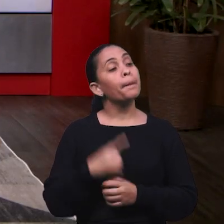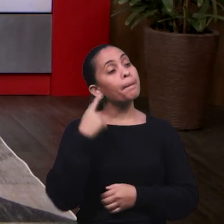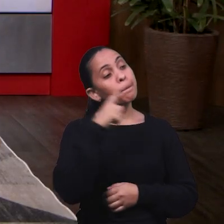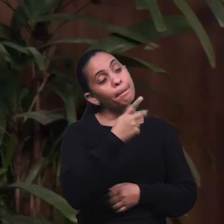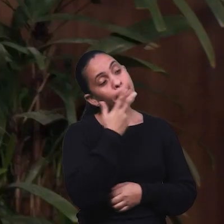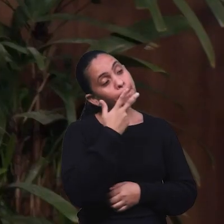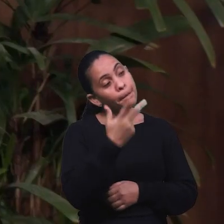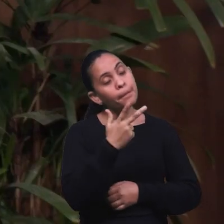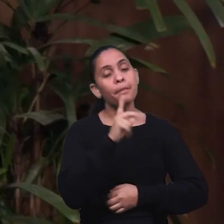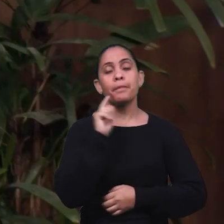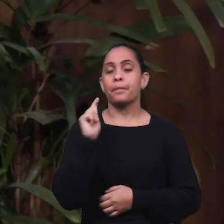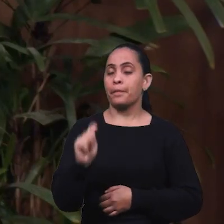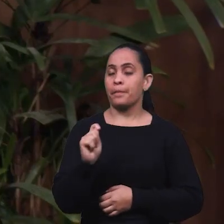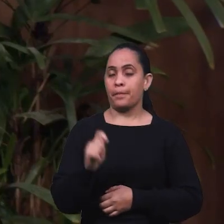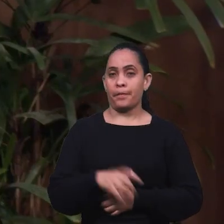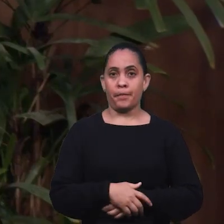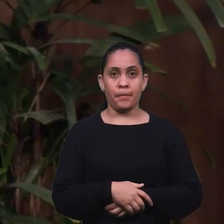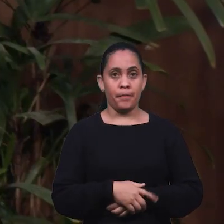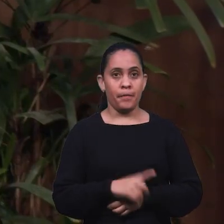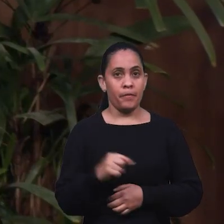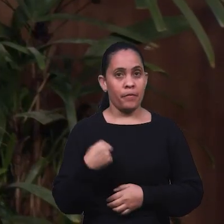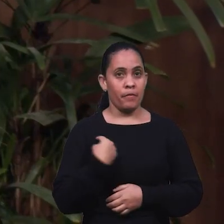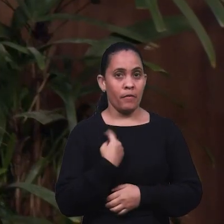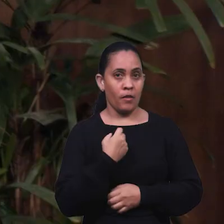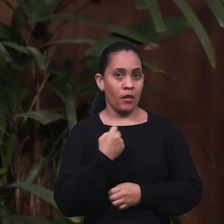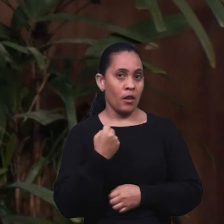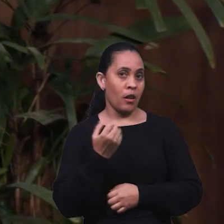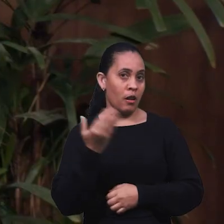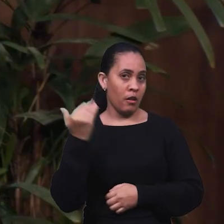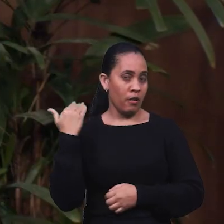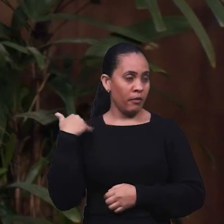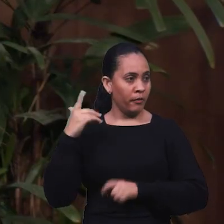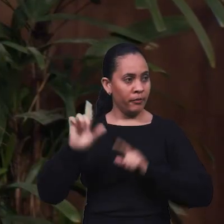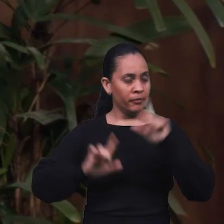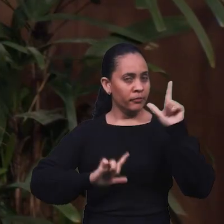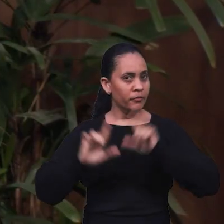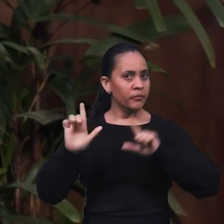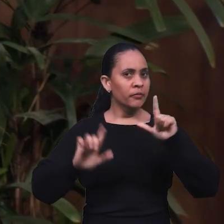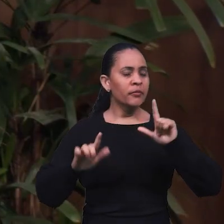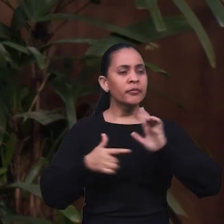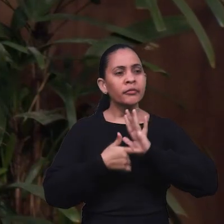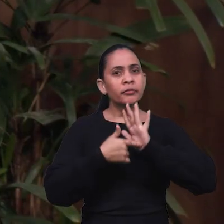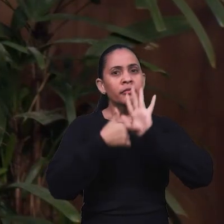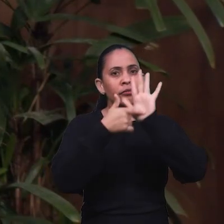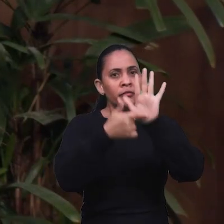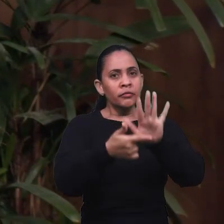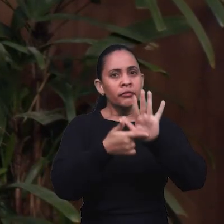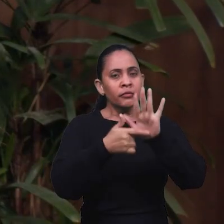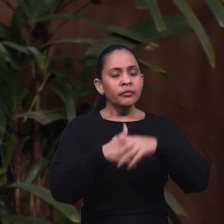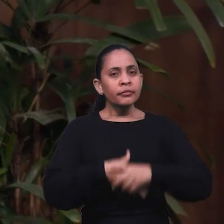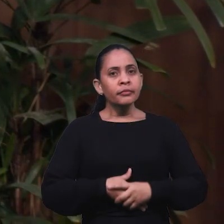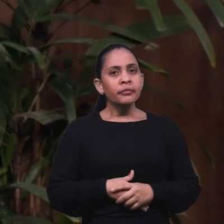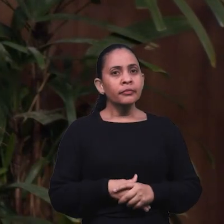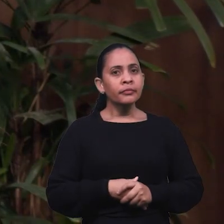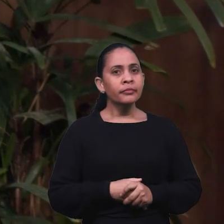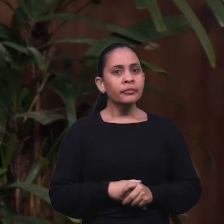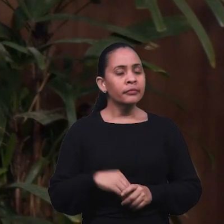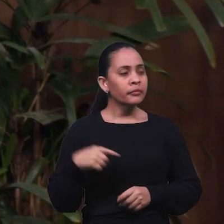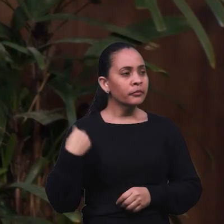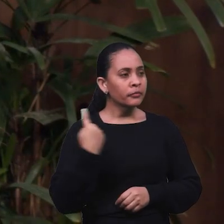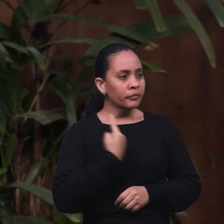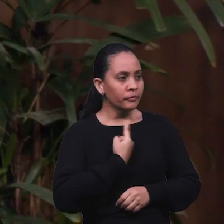estava falando sobre os benefícios, nós já falamos no episódio passado. E aí você também trouxe a questão da aposentadoria, que quando a